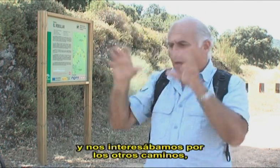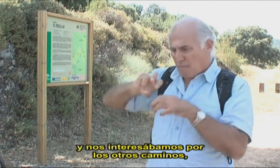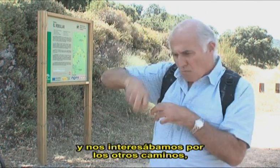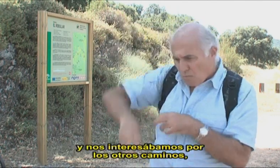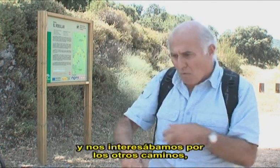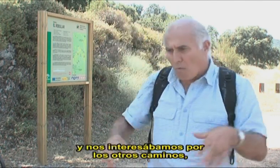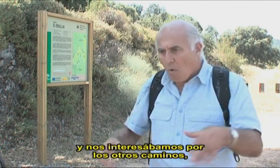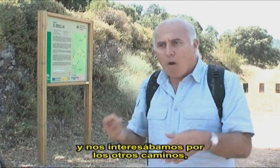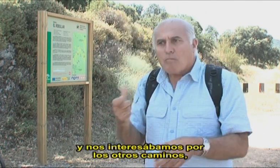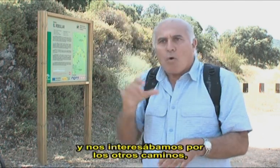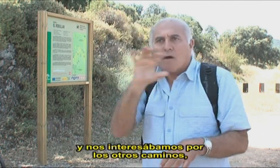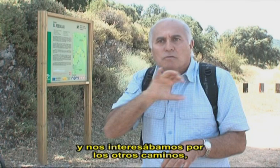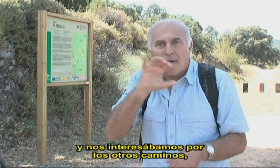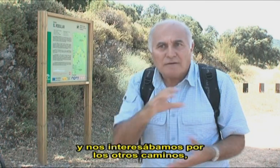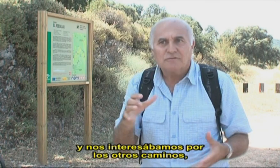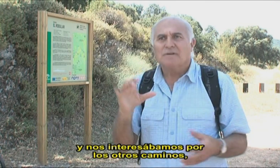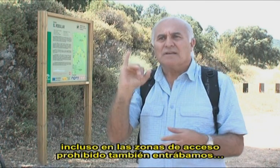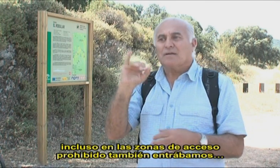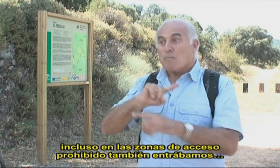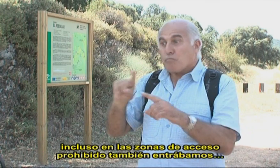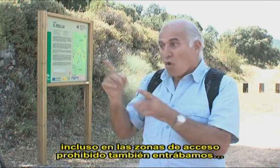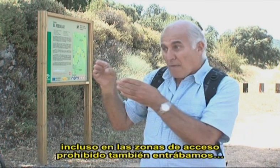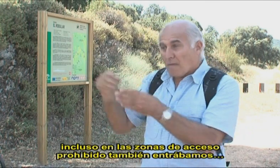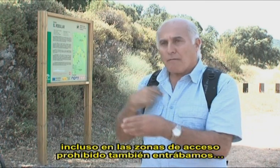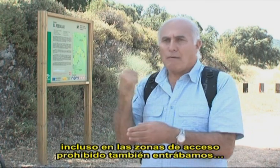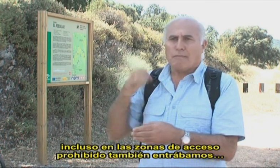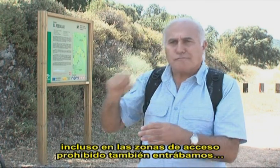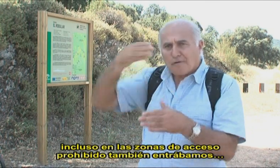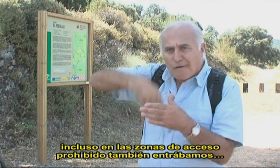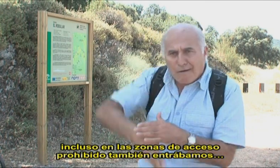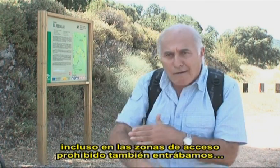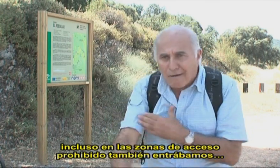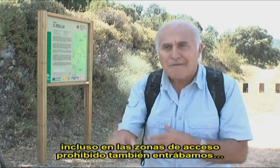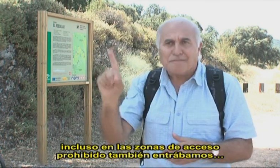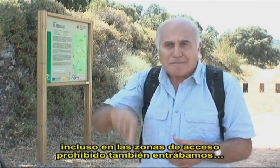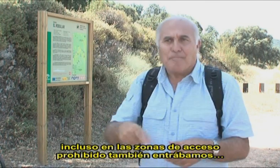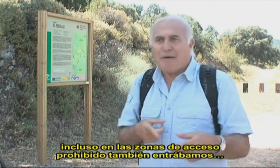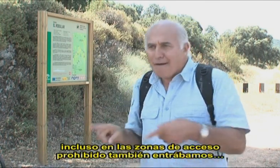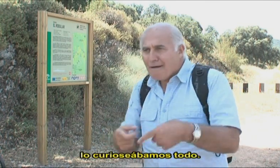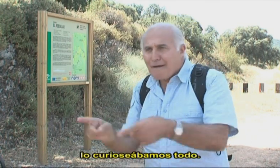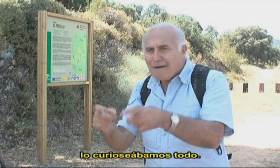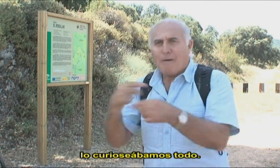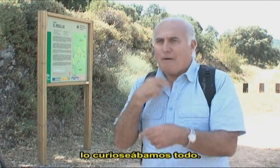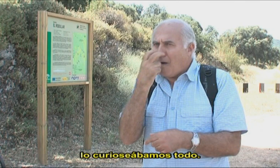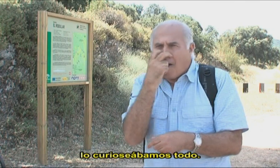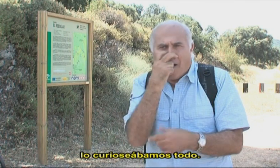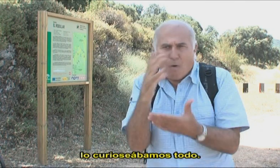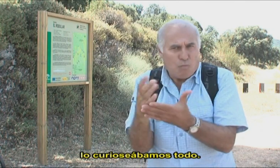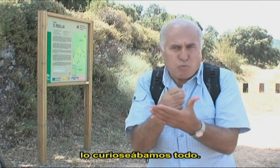interesábamos por otros caminos, incluso en las zonas de acceso prohibido, que también entrábamos, lo curioseábamos todo.